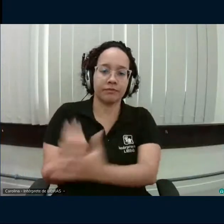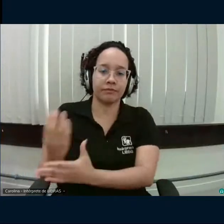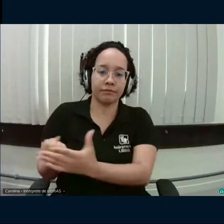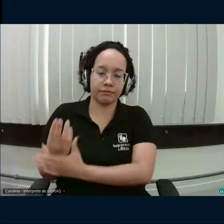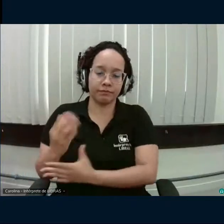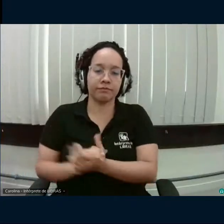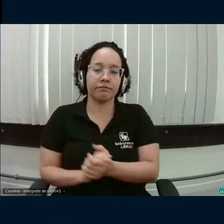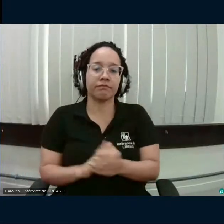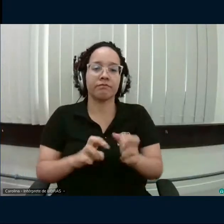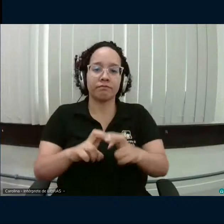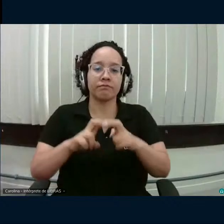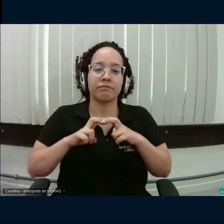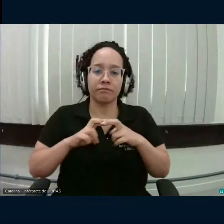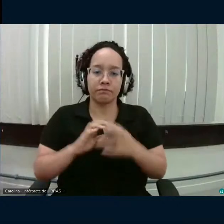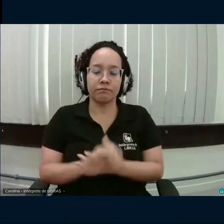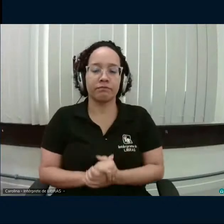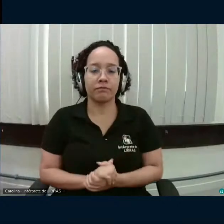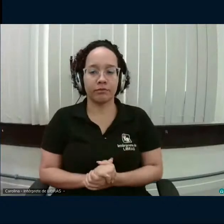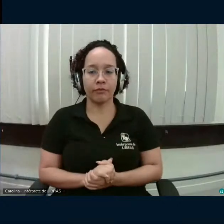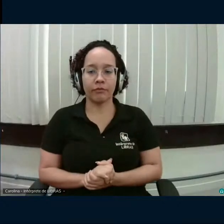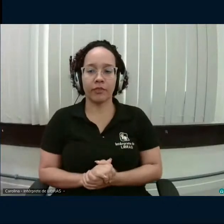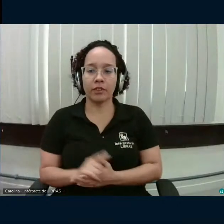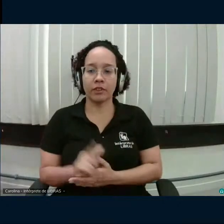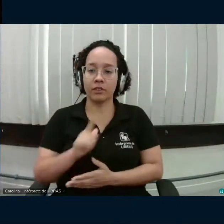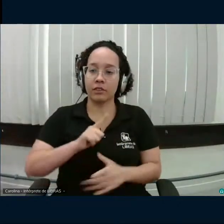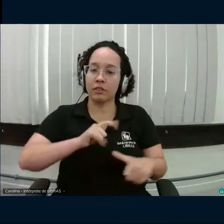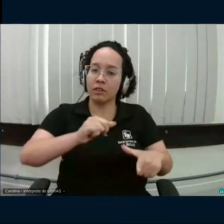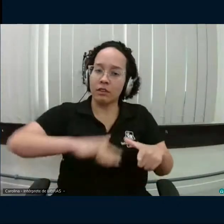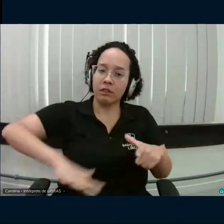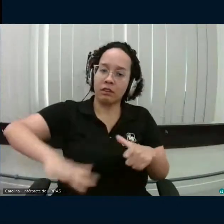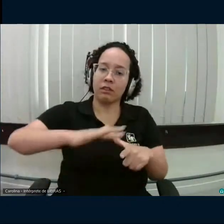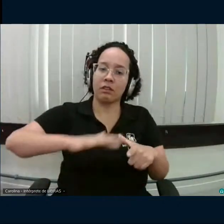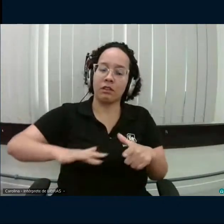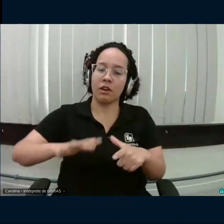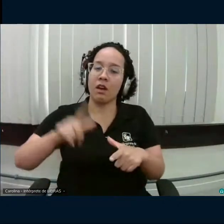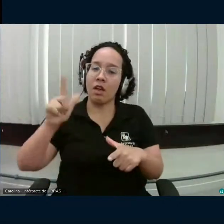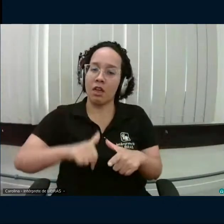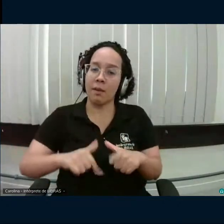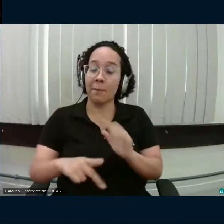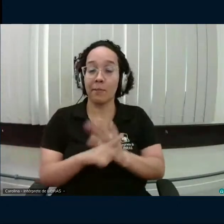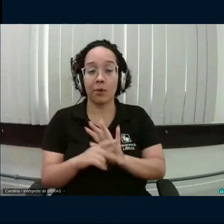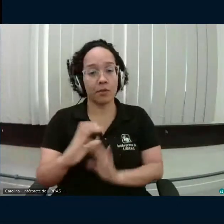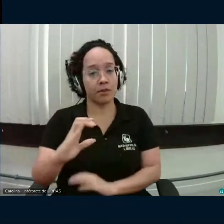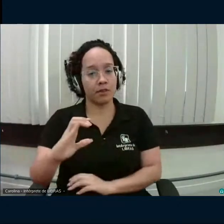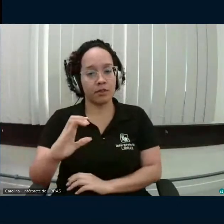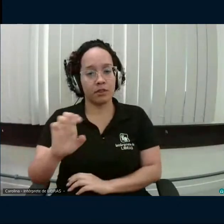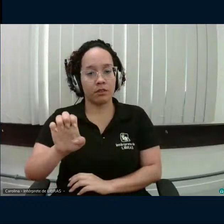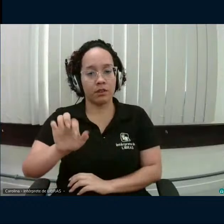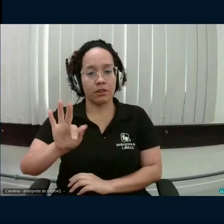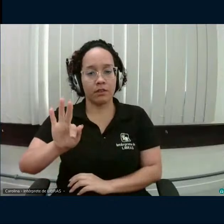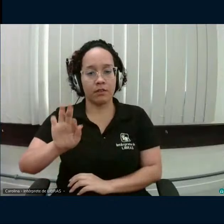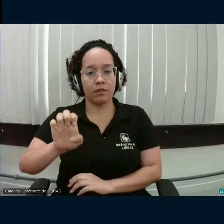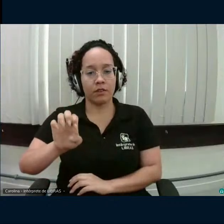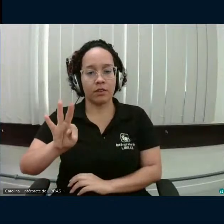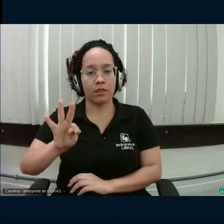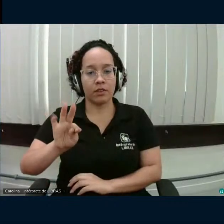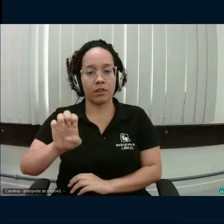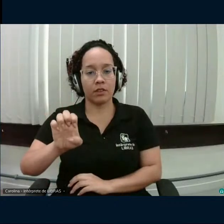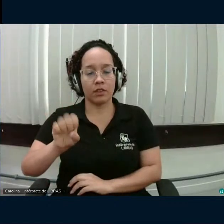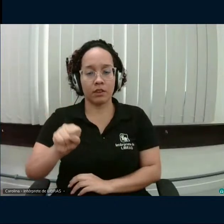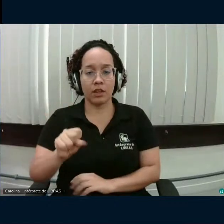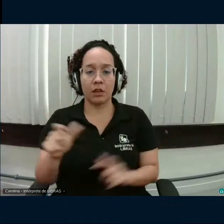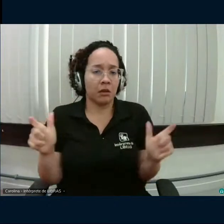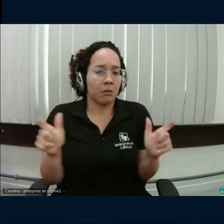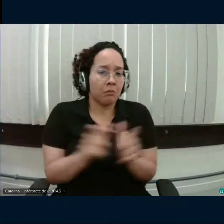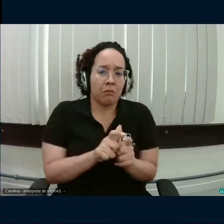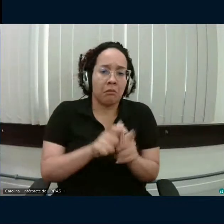de ensino médio e educação profissional estava muito restrita aos CEFETs, que eram atendiam um percentual muito